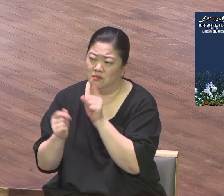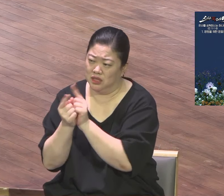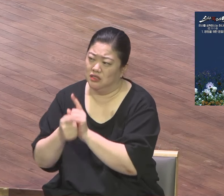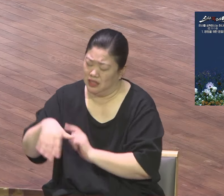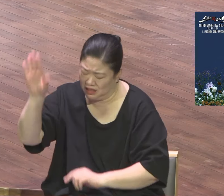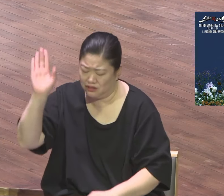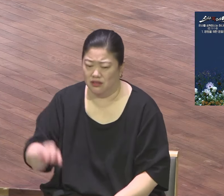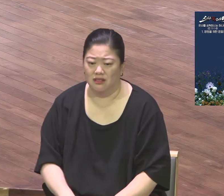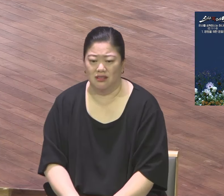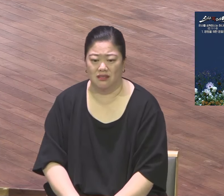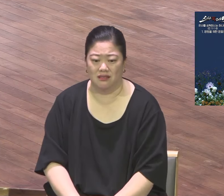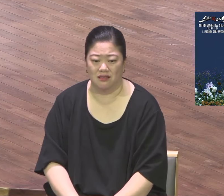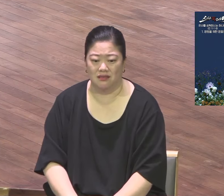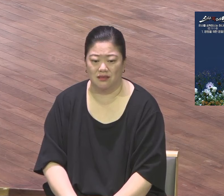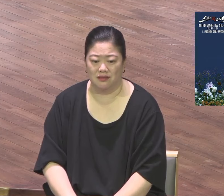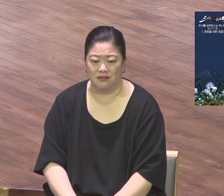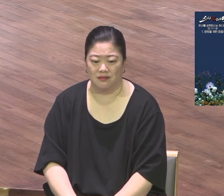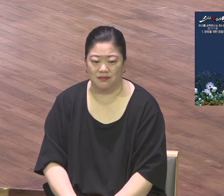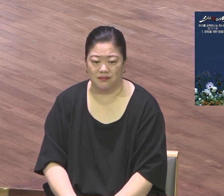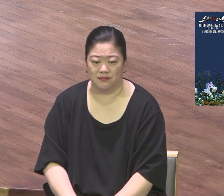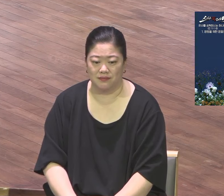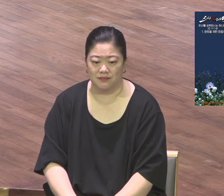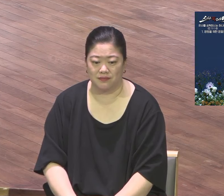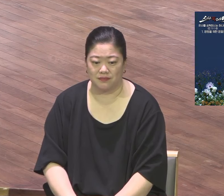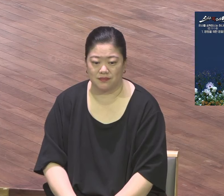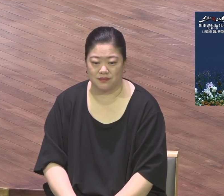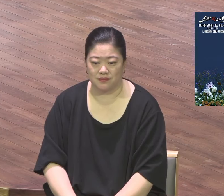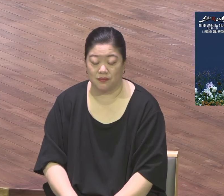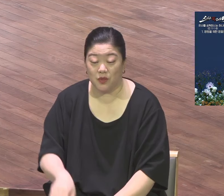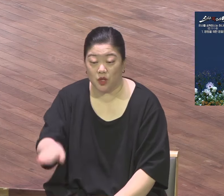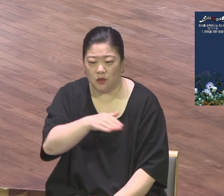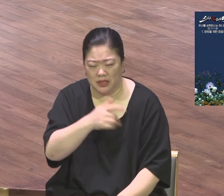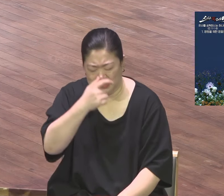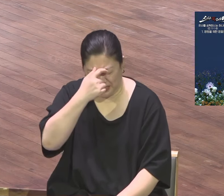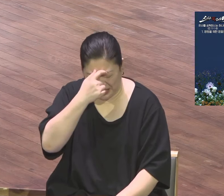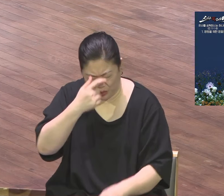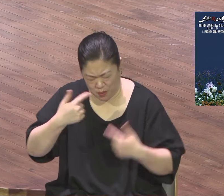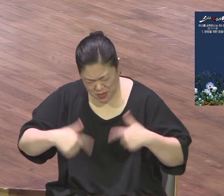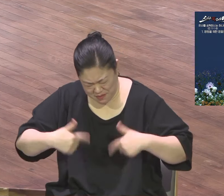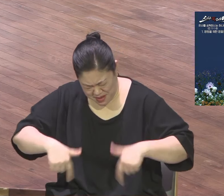하나님은 누르고 흔들어 우리 안겨주신 분이에요.